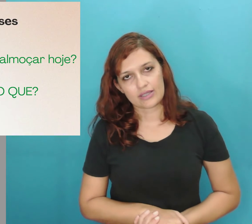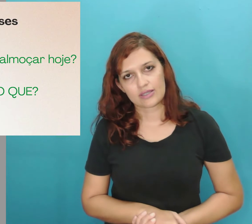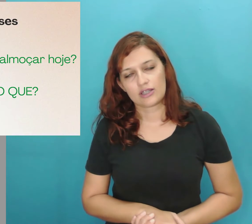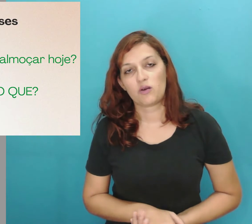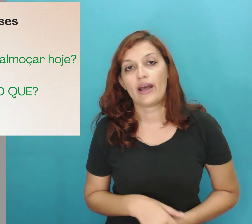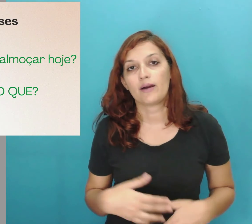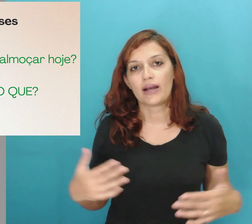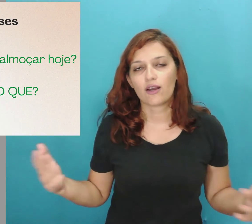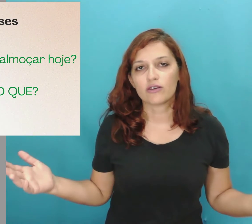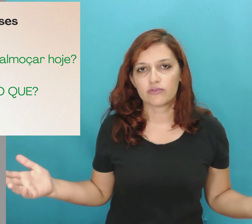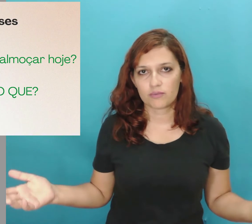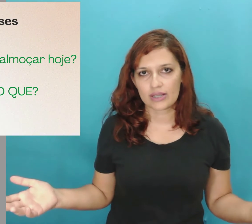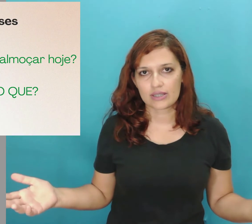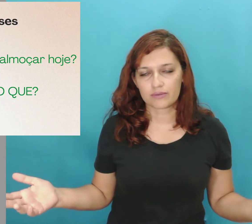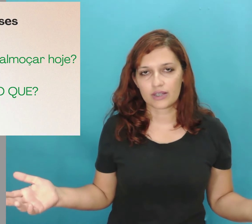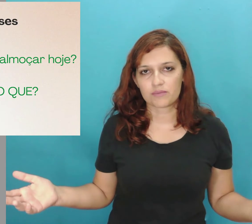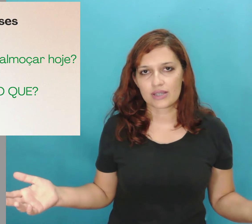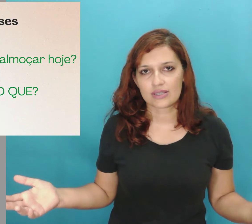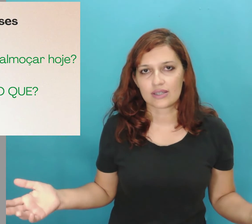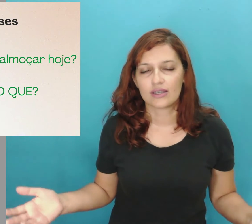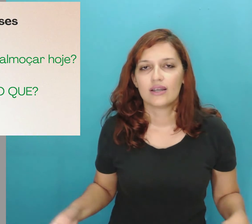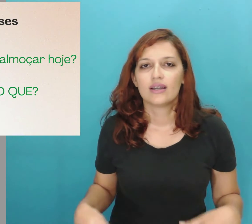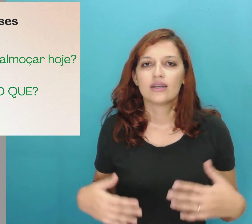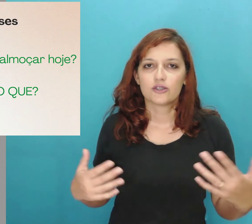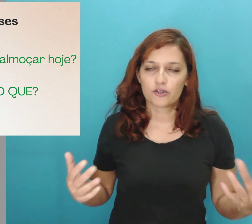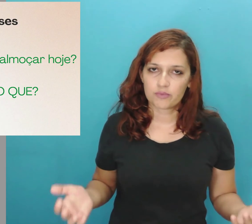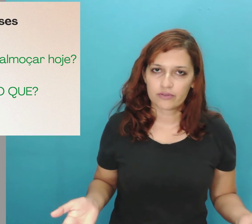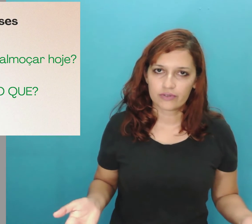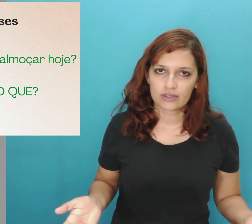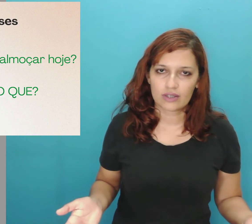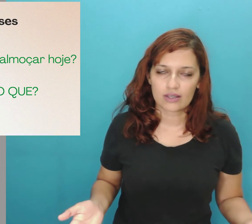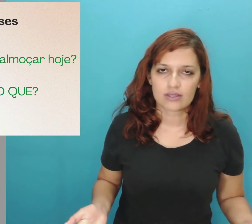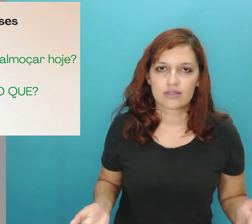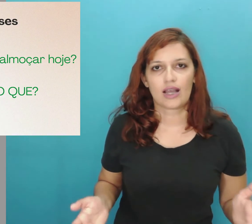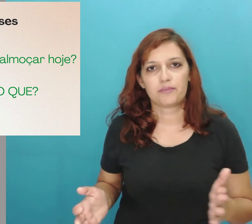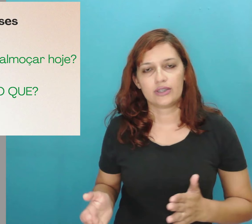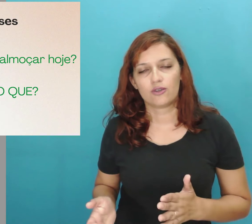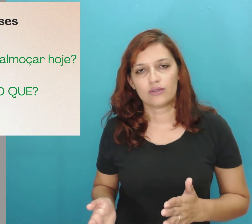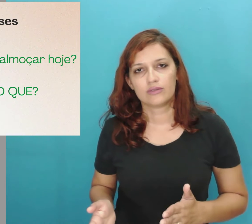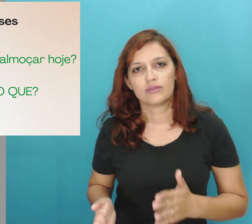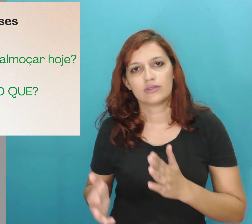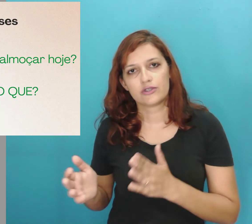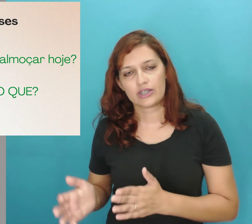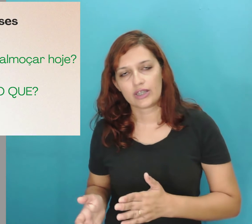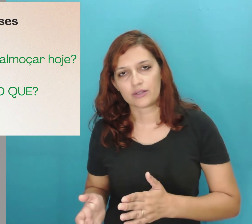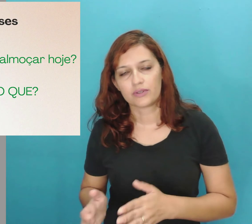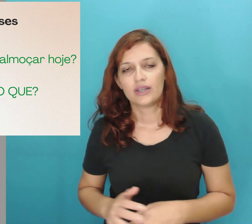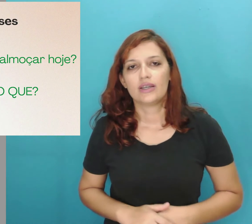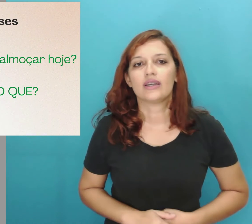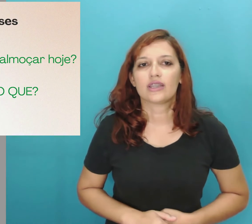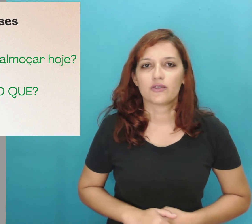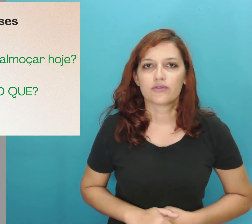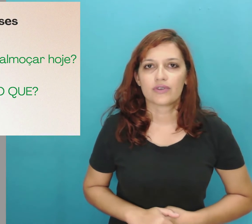2023, qual é a maior informação, digamos assim? 2023. A menor, janeiro. Então, eu vou